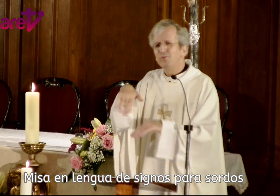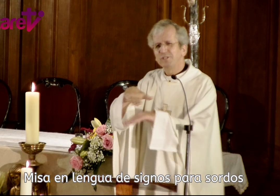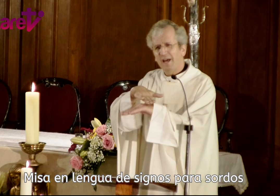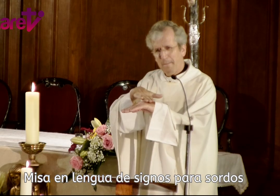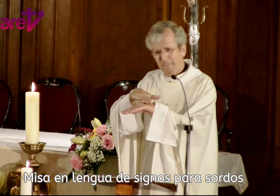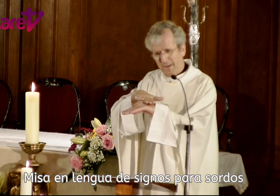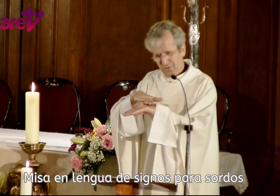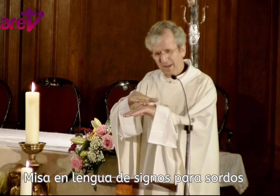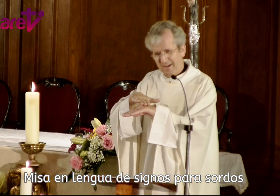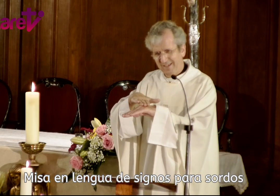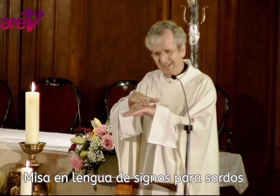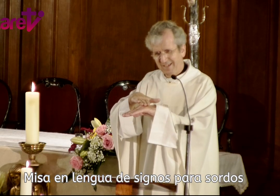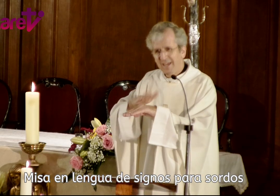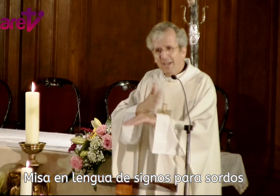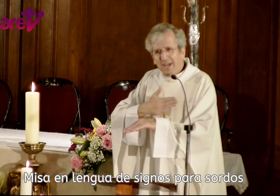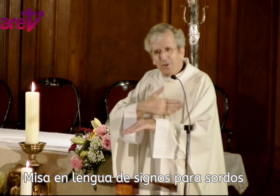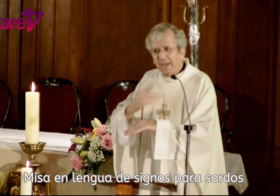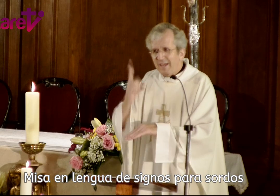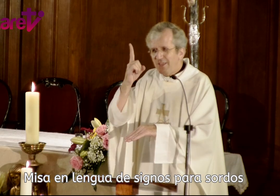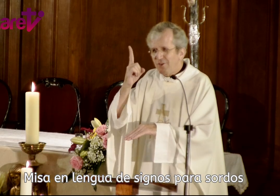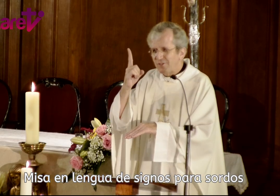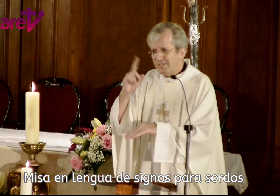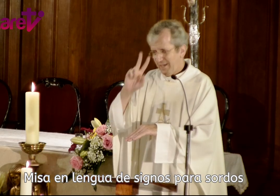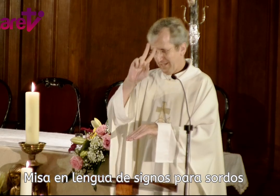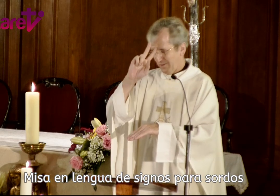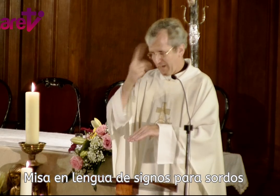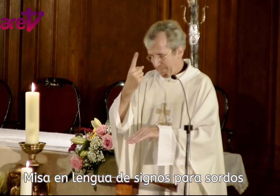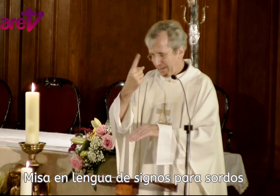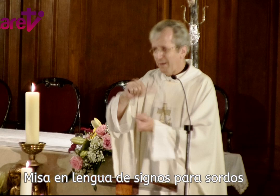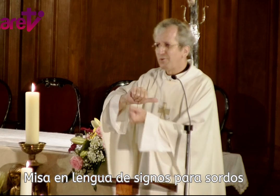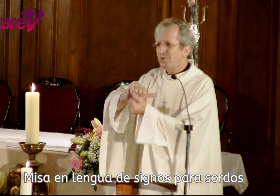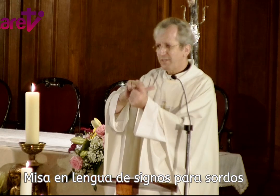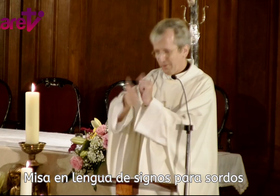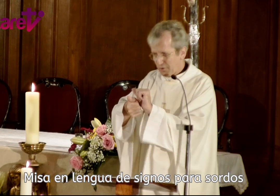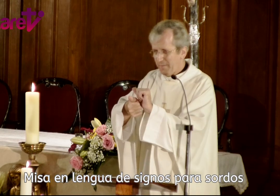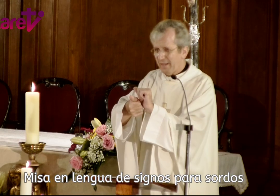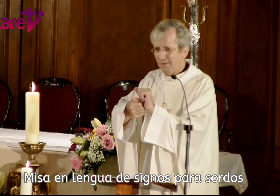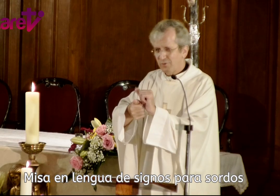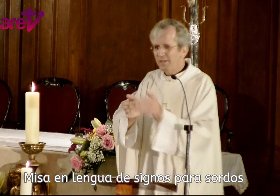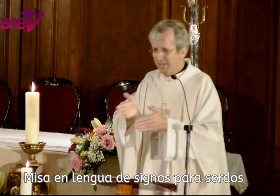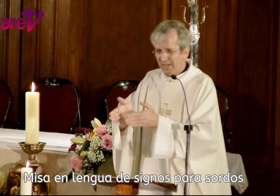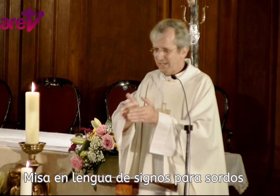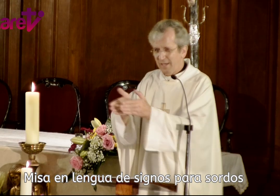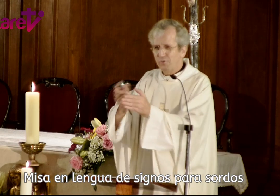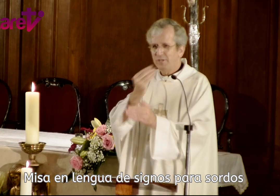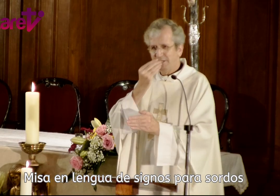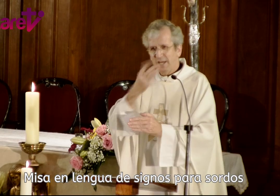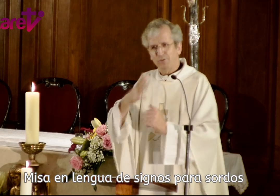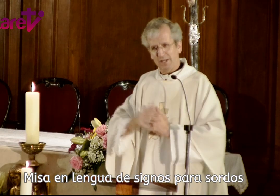gusta perdonar. Y lo que quiere Dios es que nos arrepintamos, que nos convirtamos y que sigamos el camino